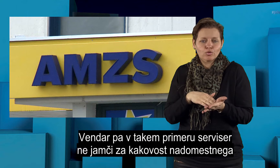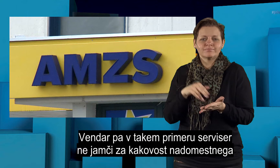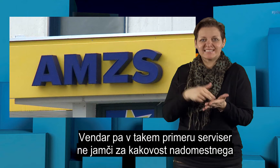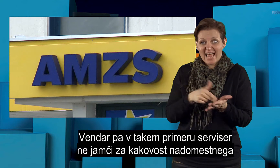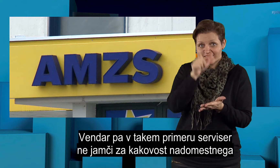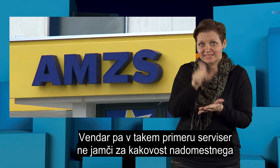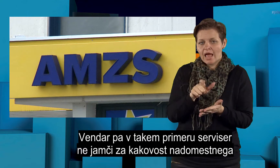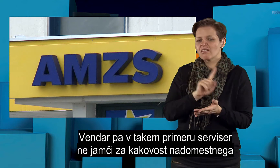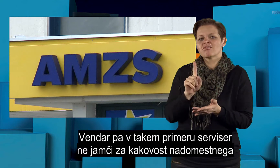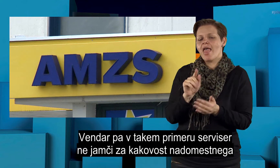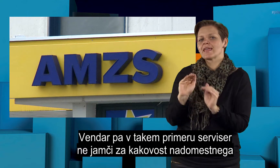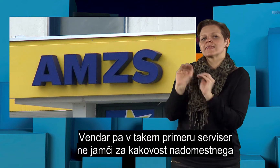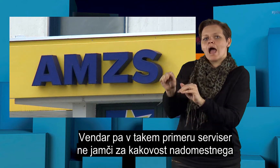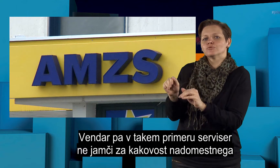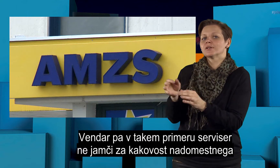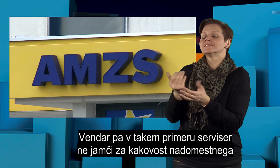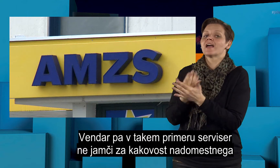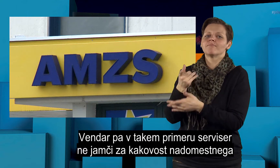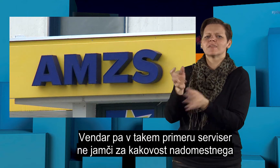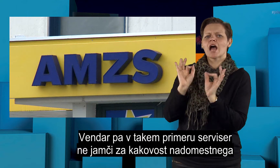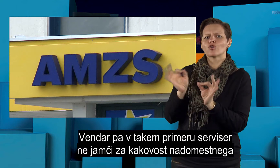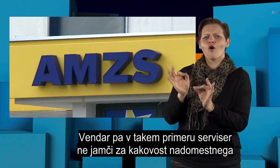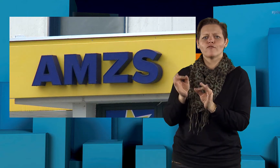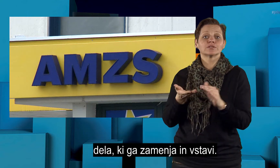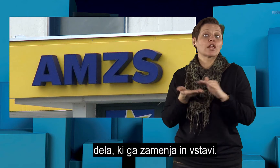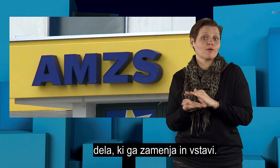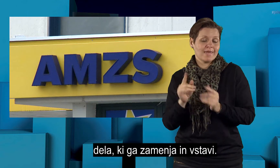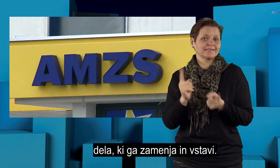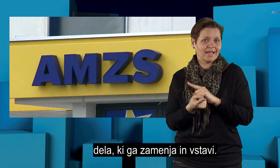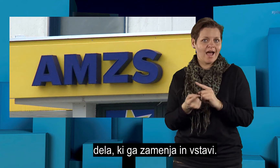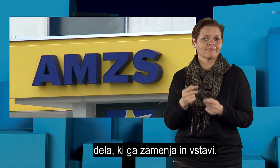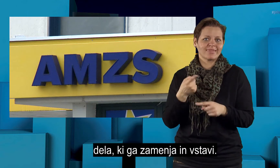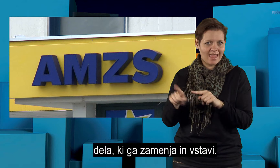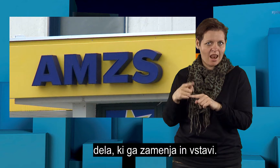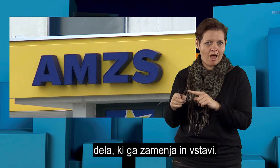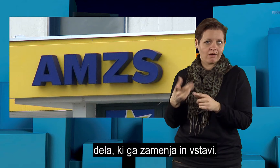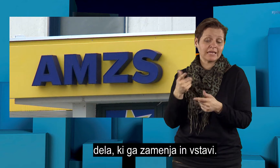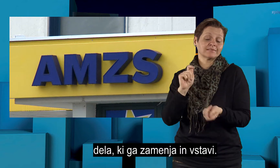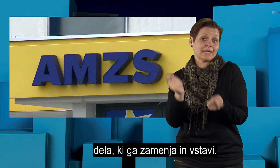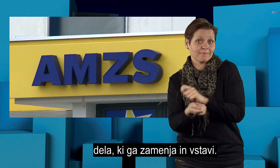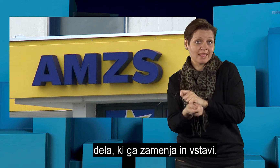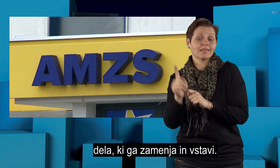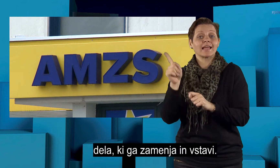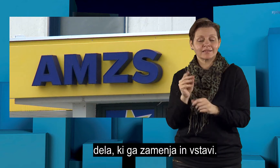primeru serviser ne jamči za kakovost nadomestnega dela, ki ga zamenja in ustavi.